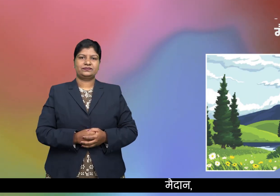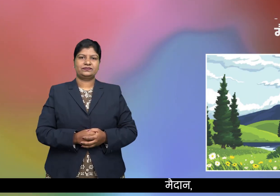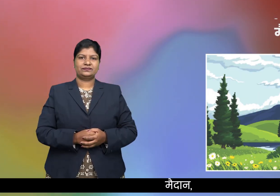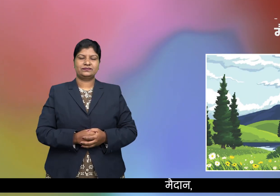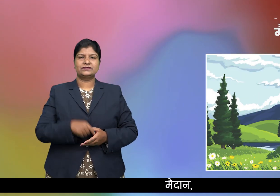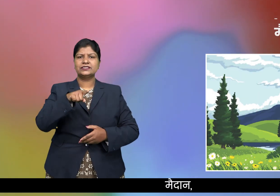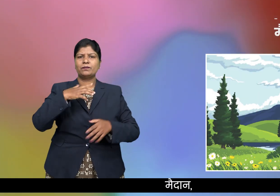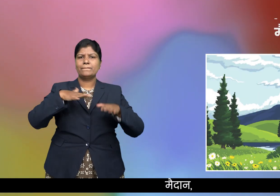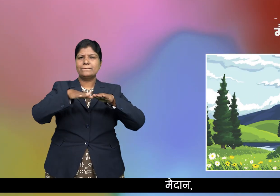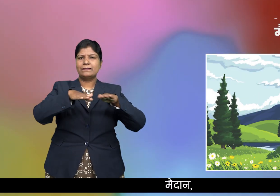मैदान,